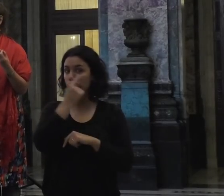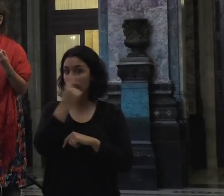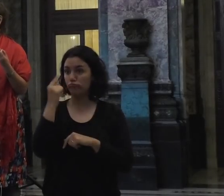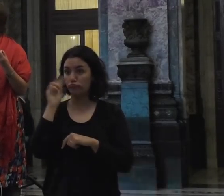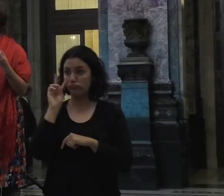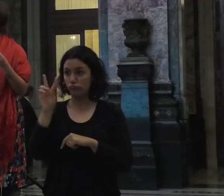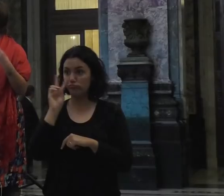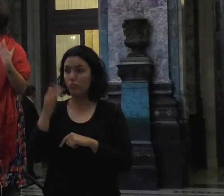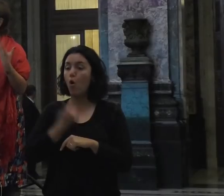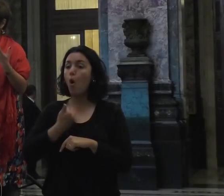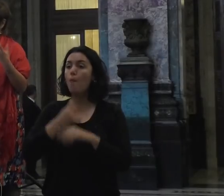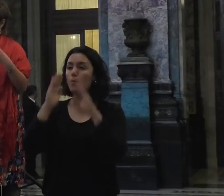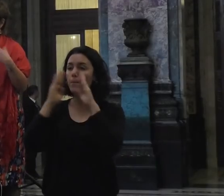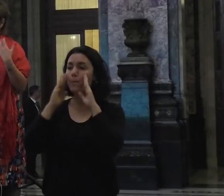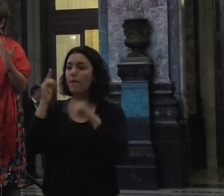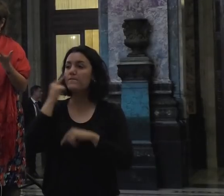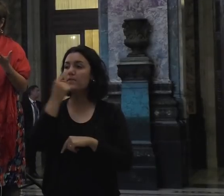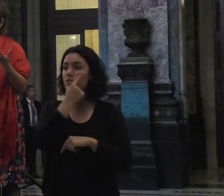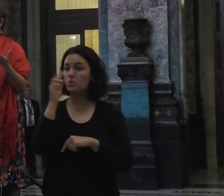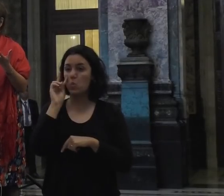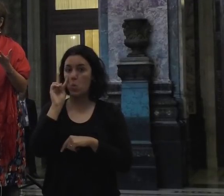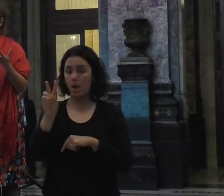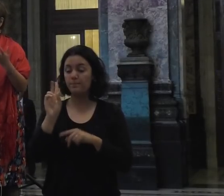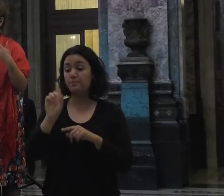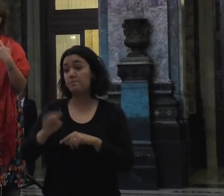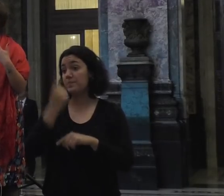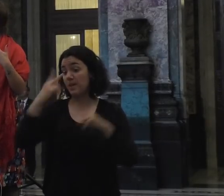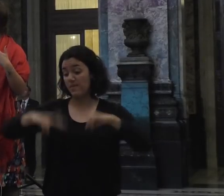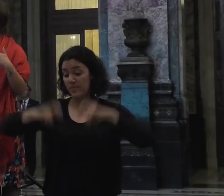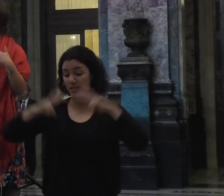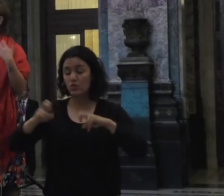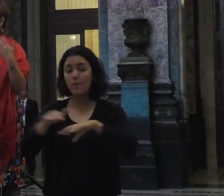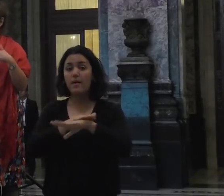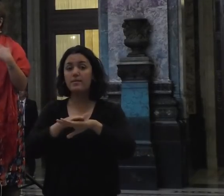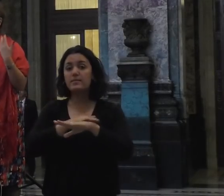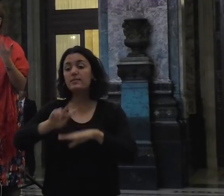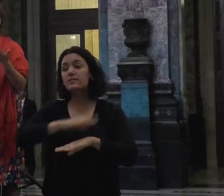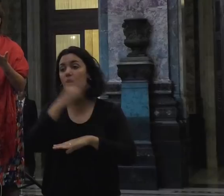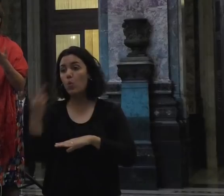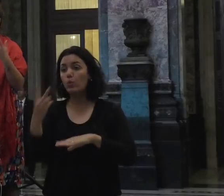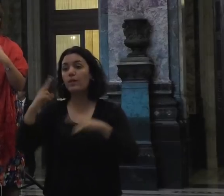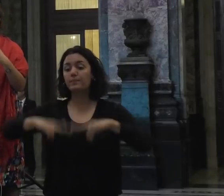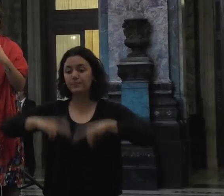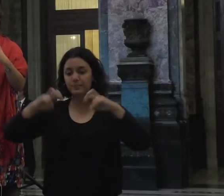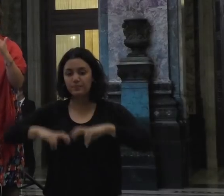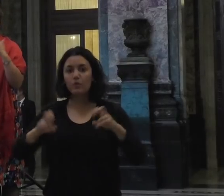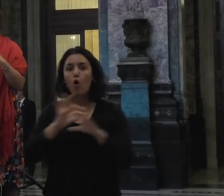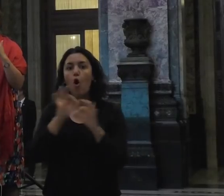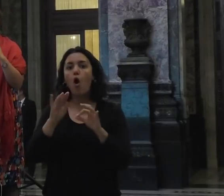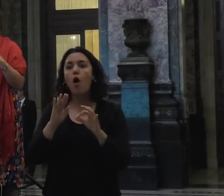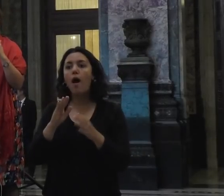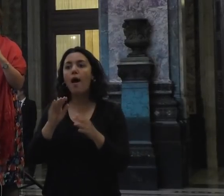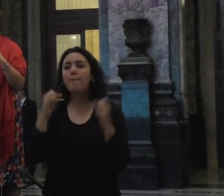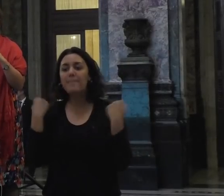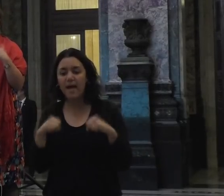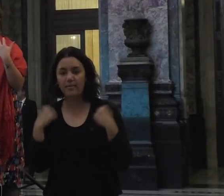esta atención visual. La primera, de investigación básica, y la segunda, de investigación translacional o aplicada,